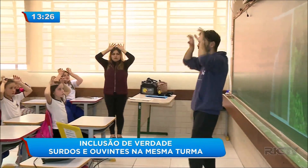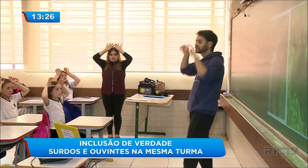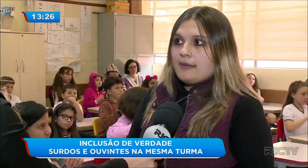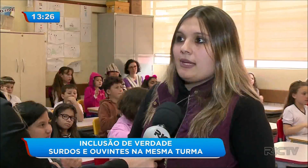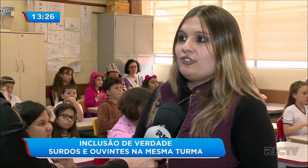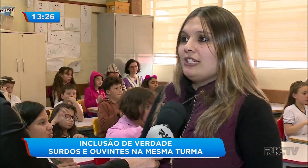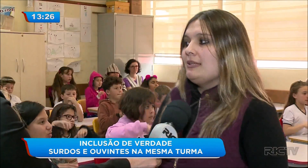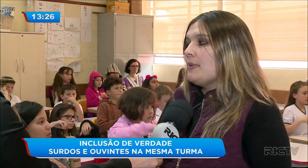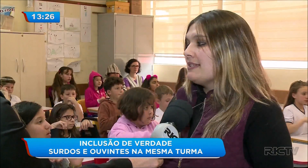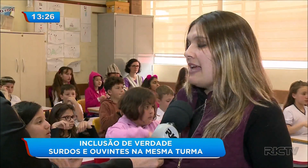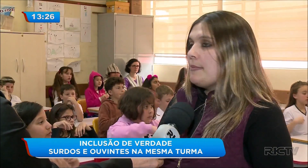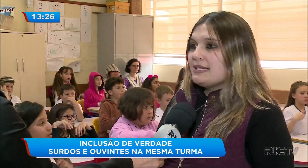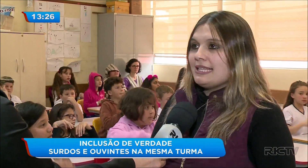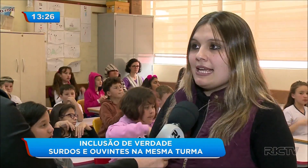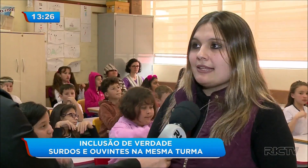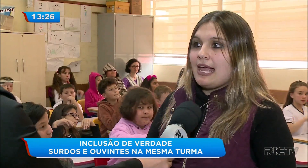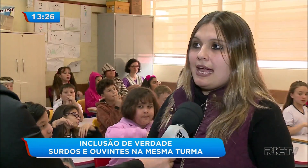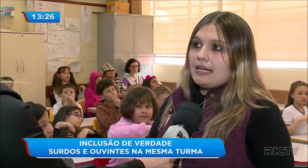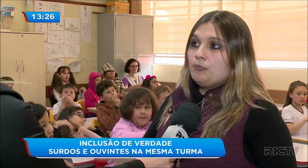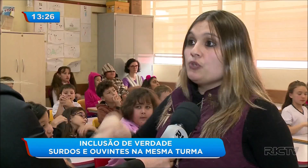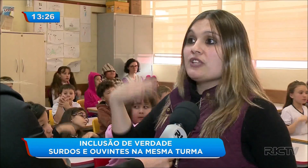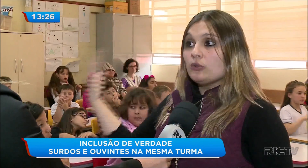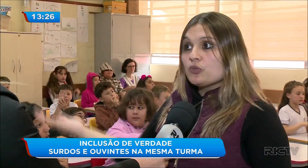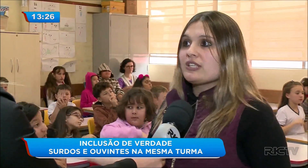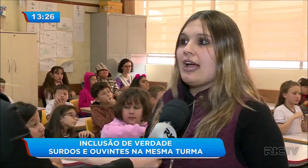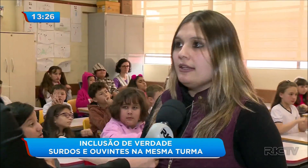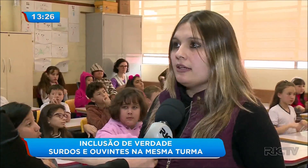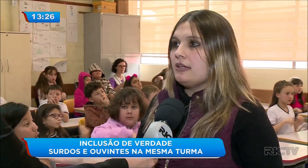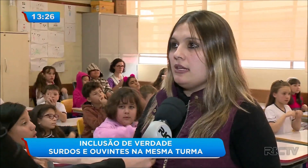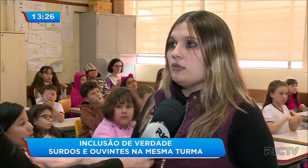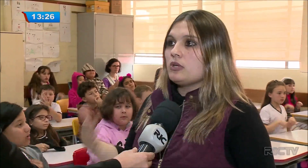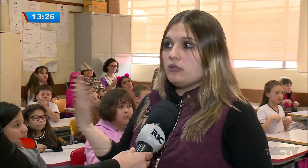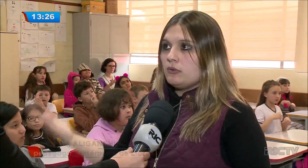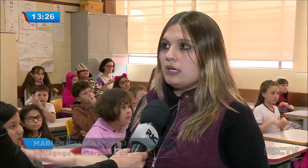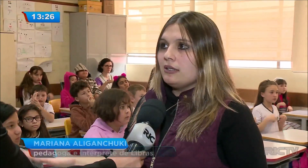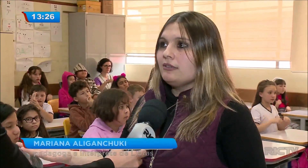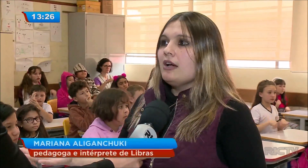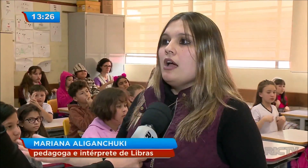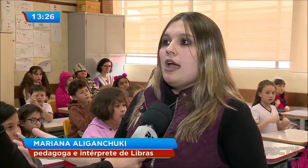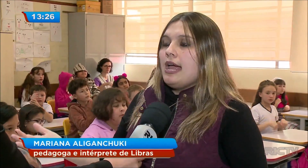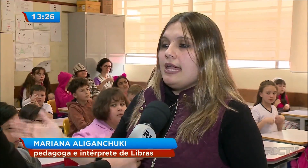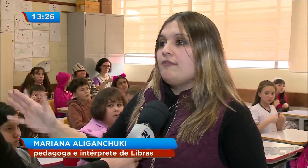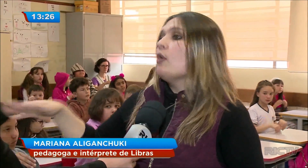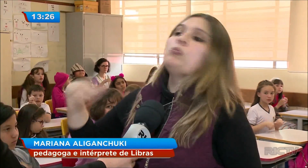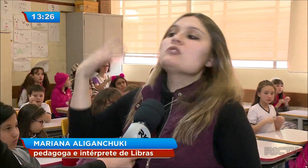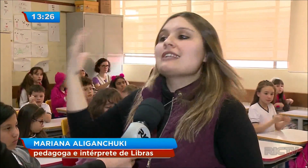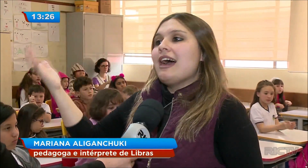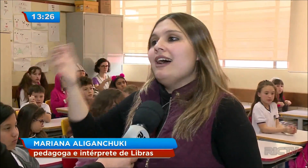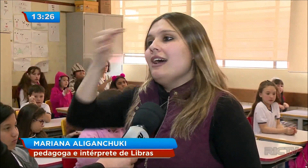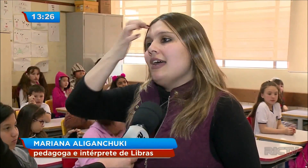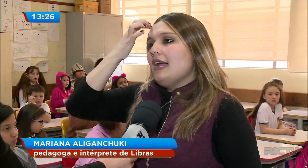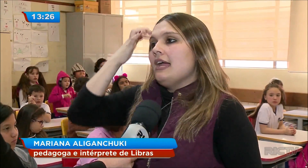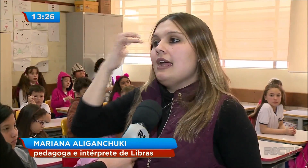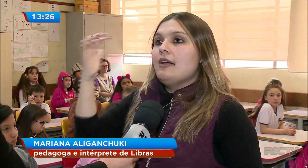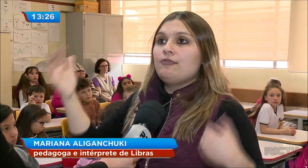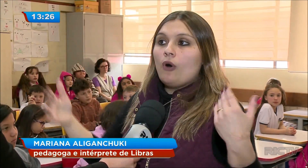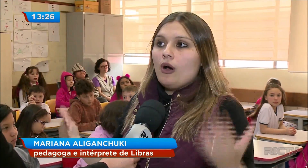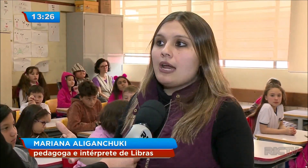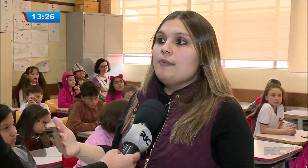A gente percebe, assim, até muitos alunos saem daqui do quinto ano e vão buscar fora